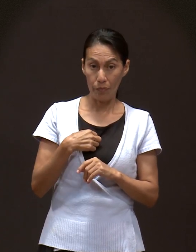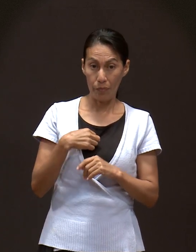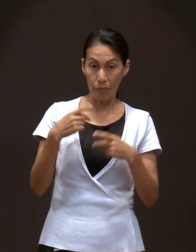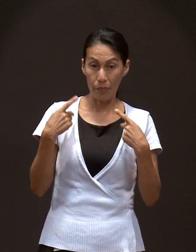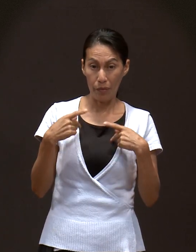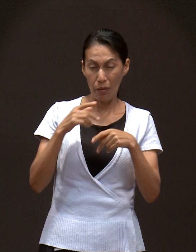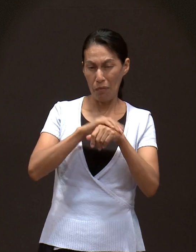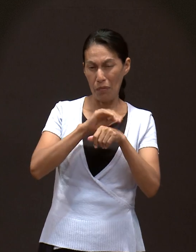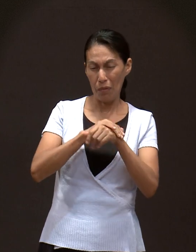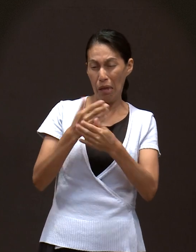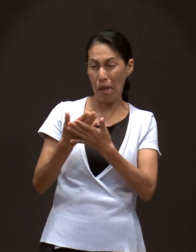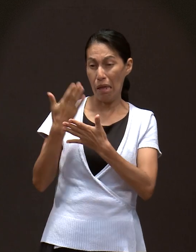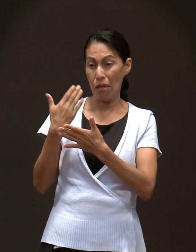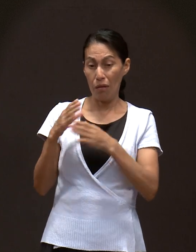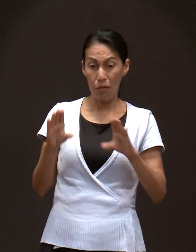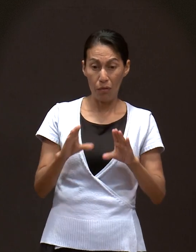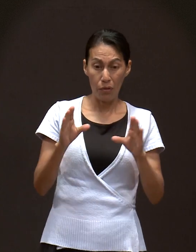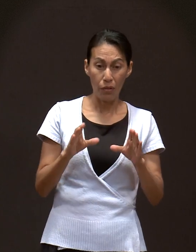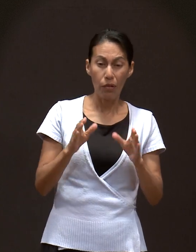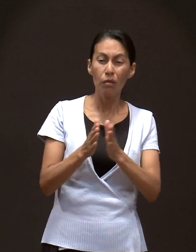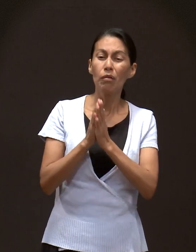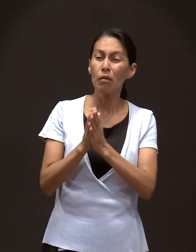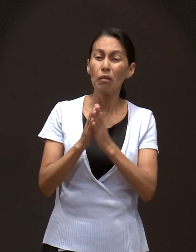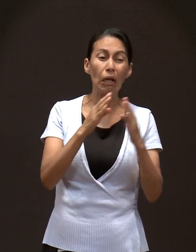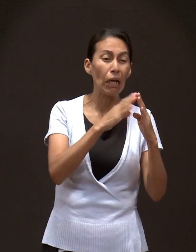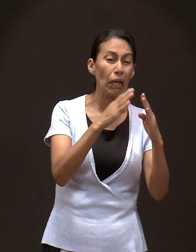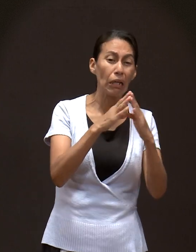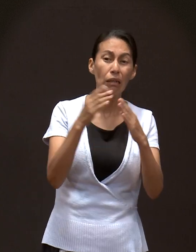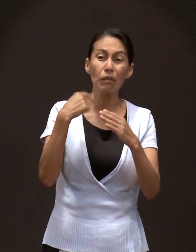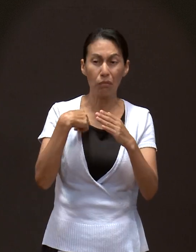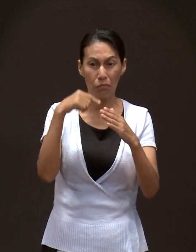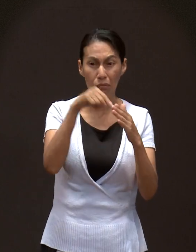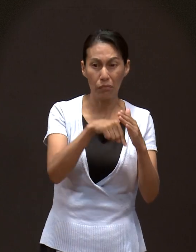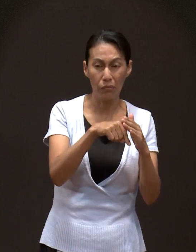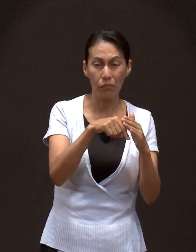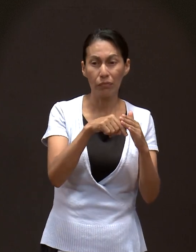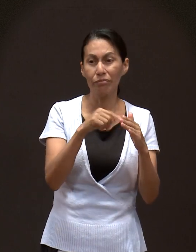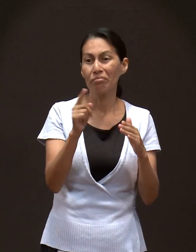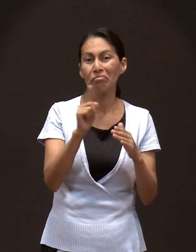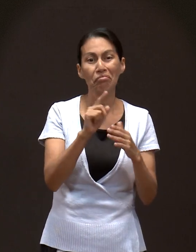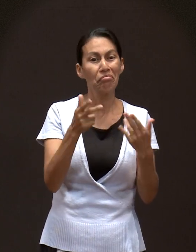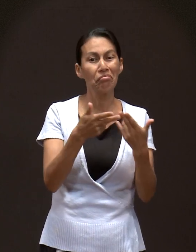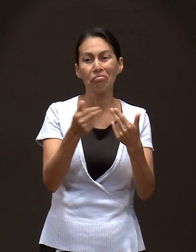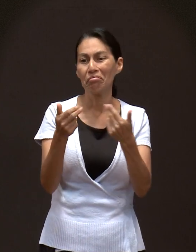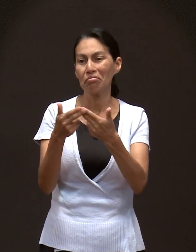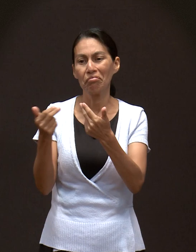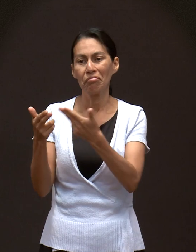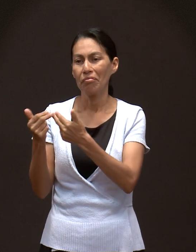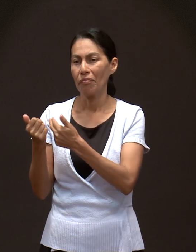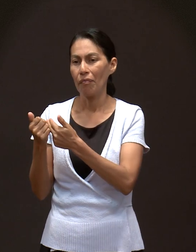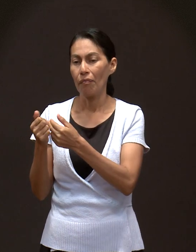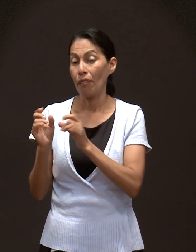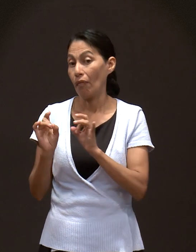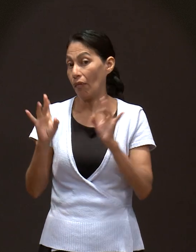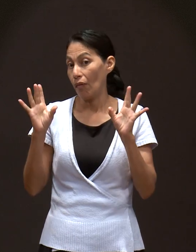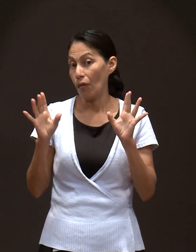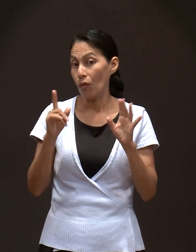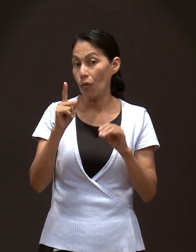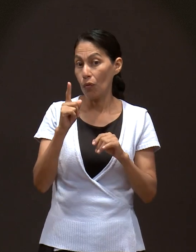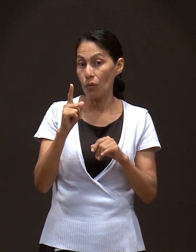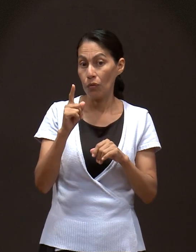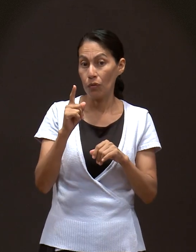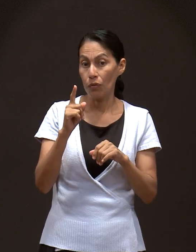a todos los contactos con los que había colportado y ninguno tenía espacio en su casa. Hasta que un